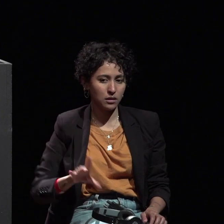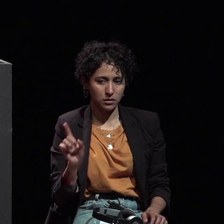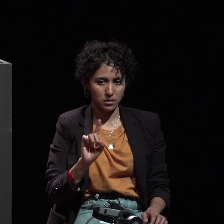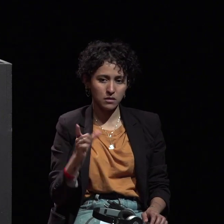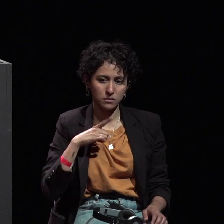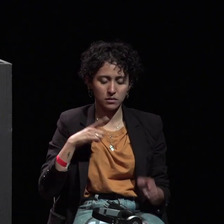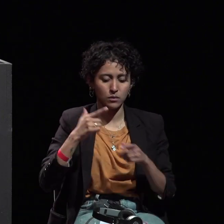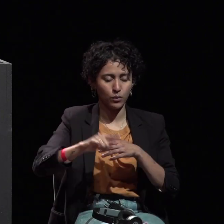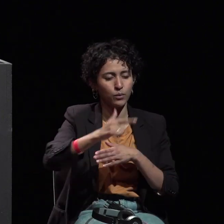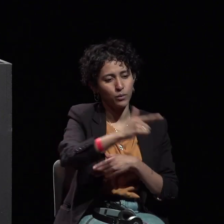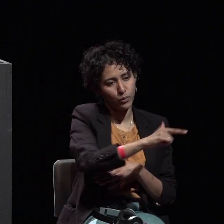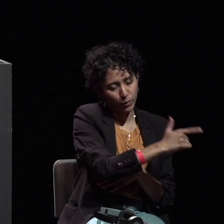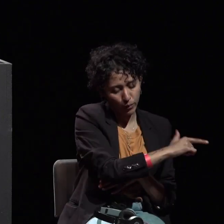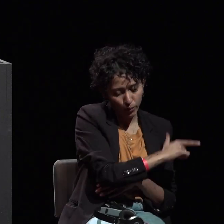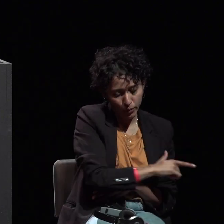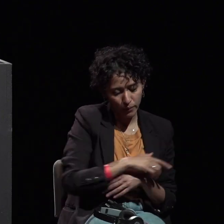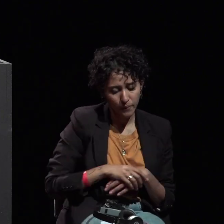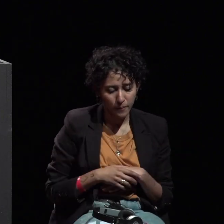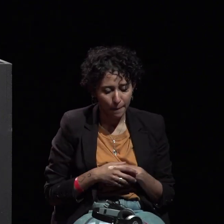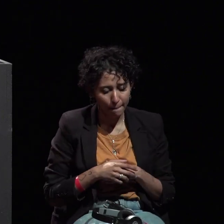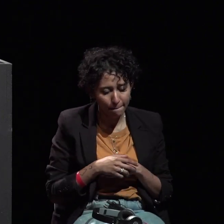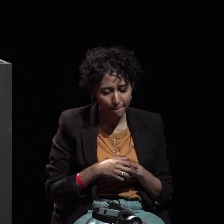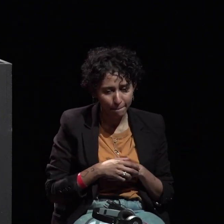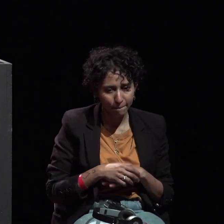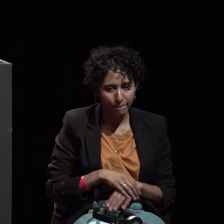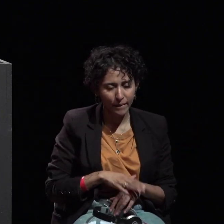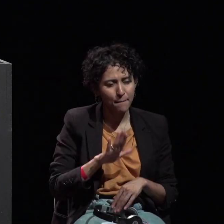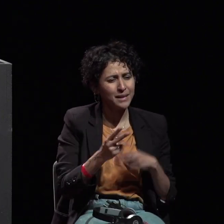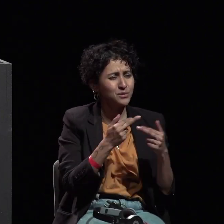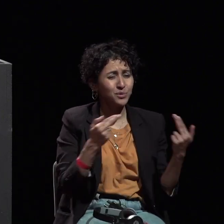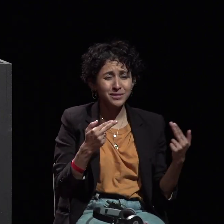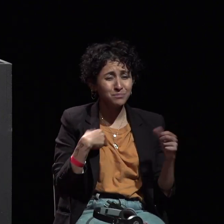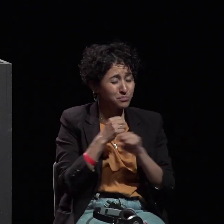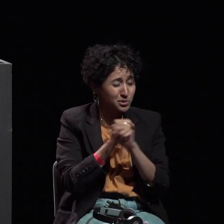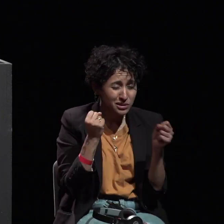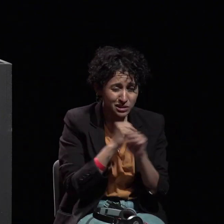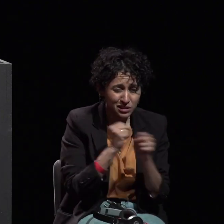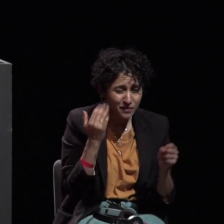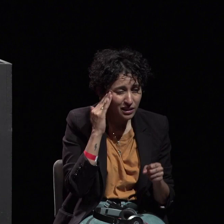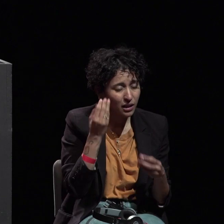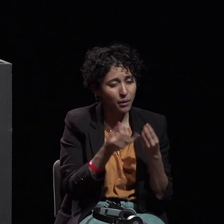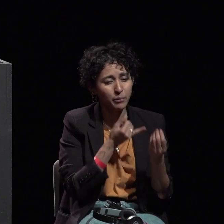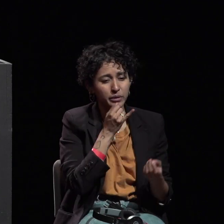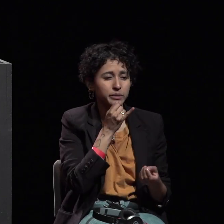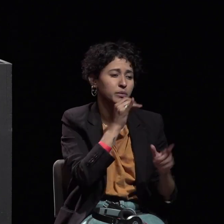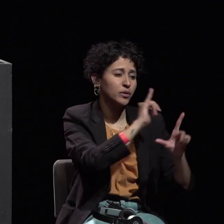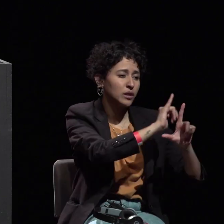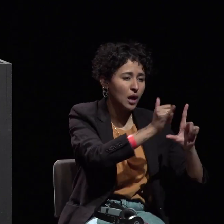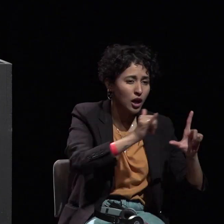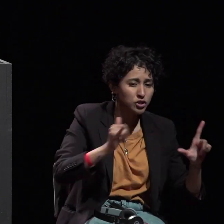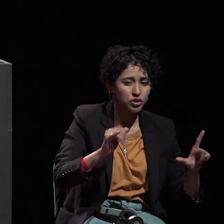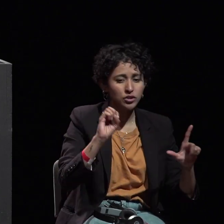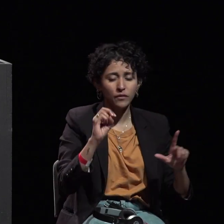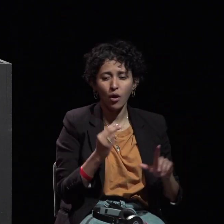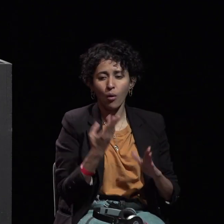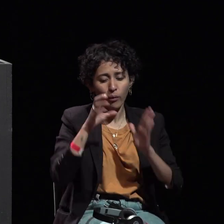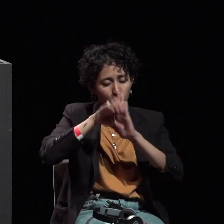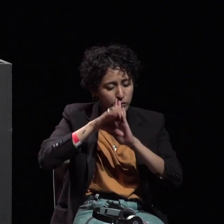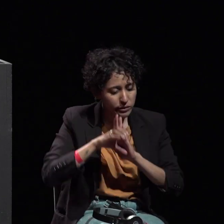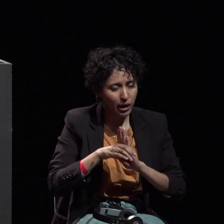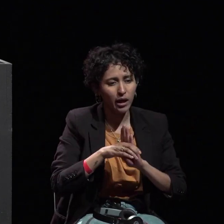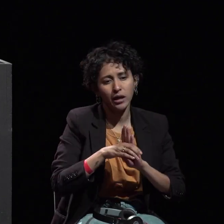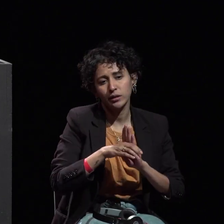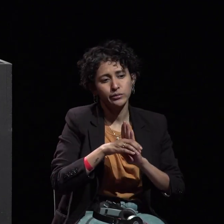também intangíveis, como cantos e narrativas, só se tornam compreensíveis com relação às concepções de pessoa, que não necessariamente são compatíveis